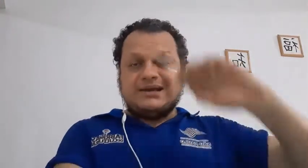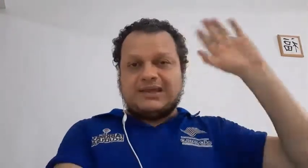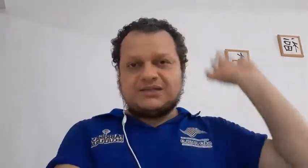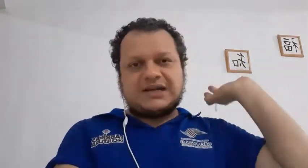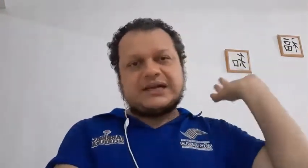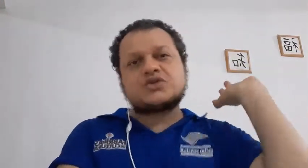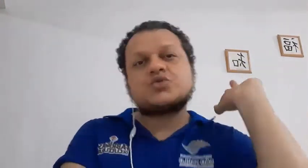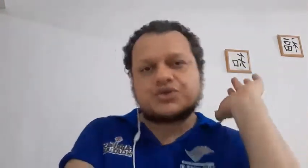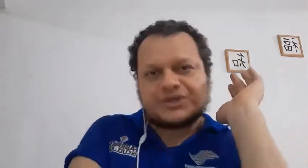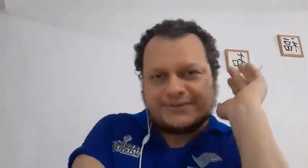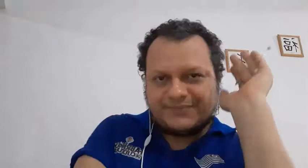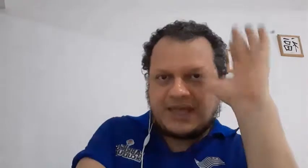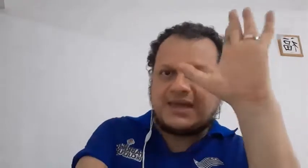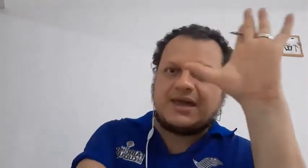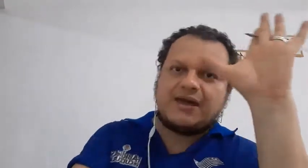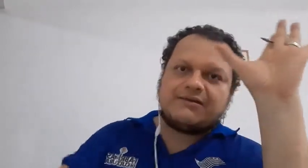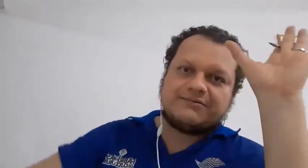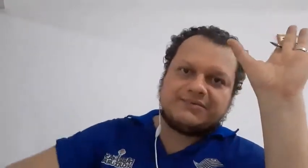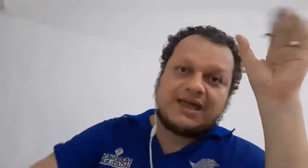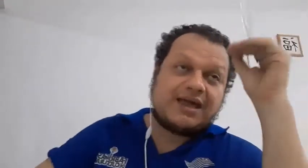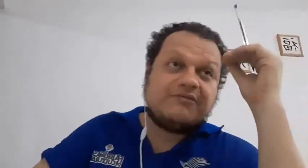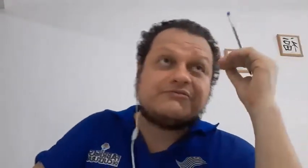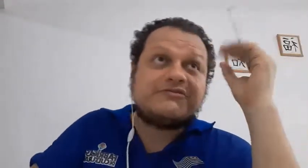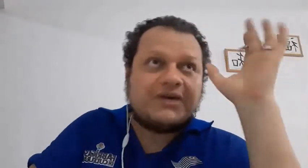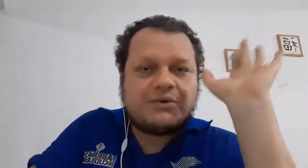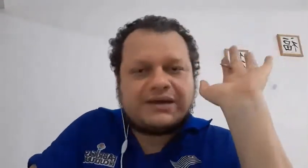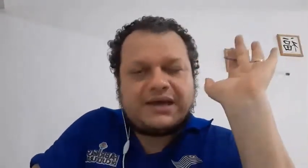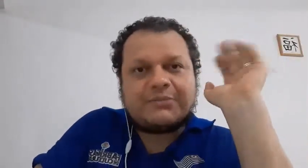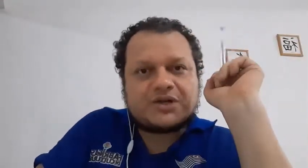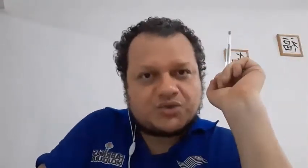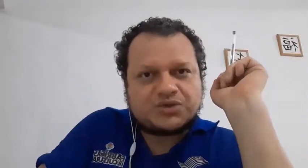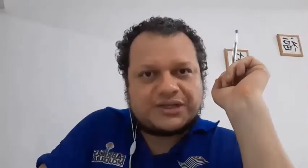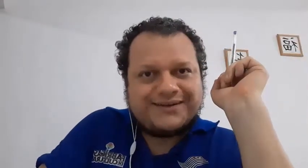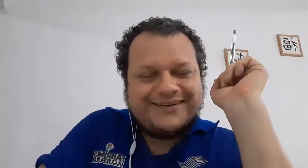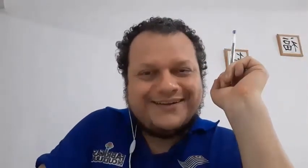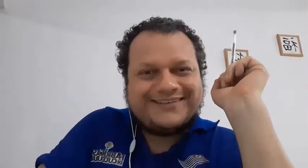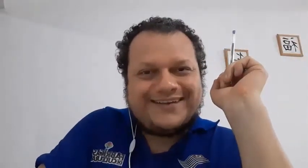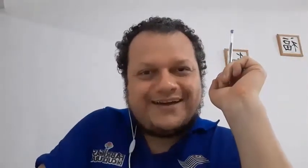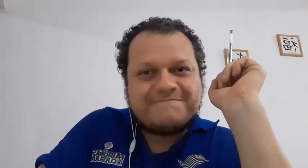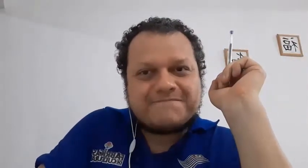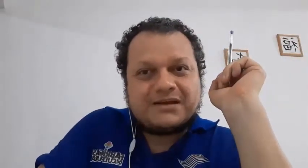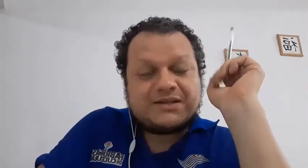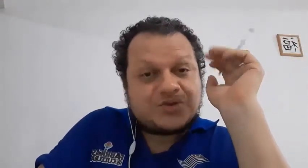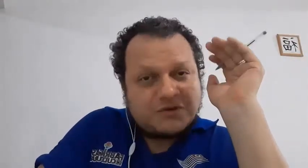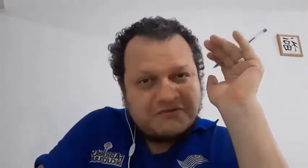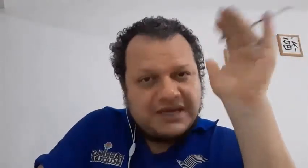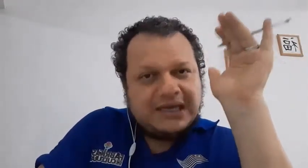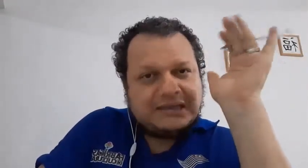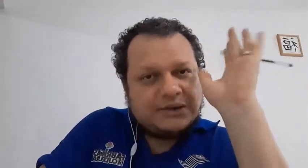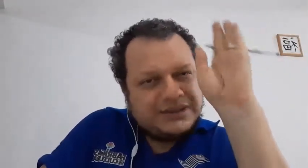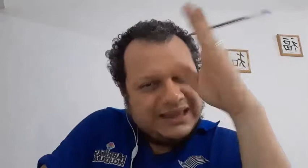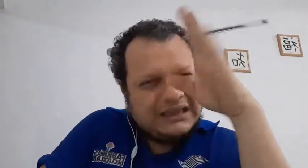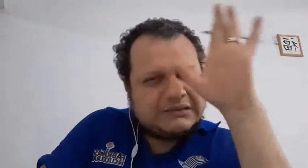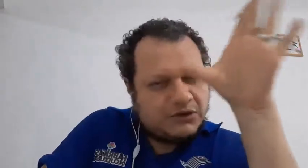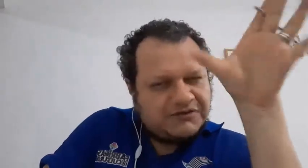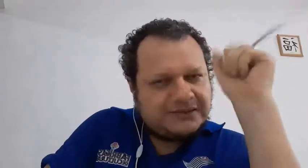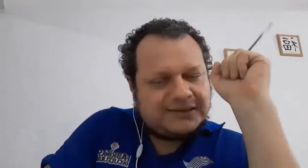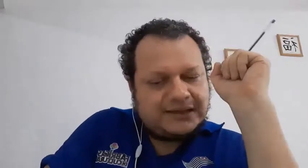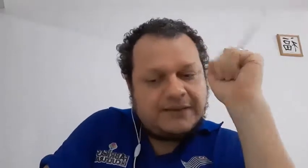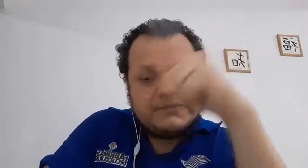desde lá da Xuxa. Quem é, né, quem viveu aí a época Xuxa, né, anos 90, 80, 90, né,